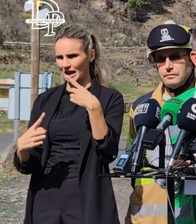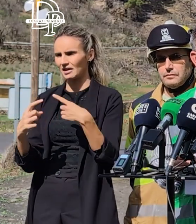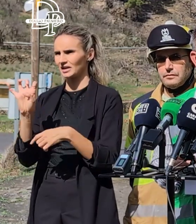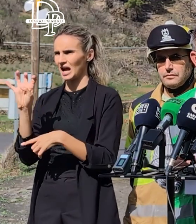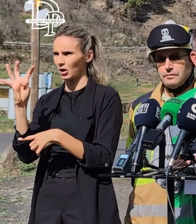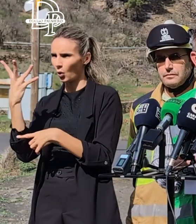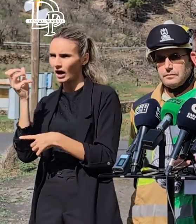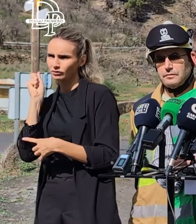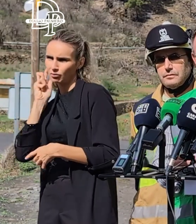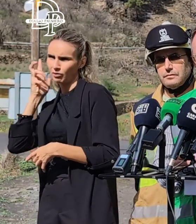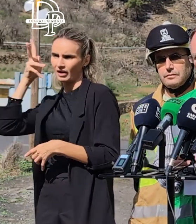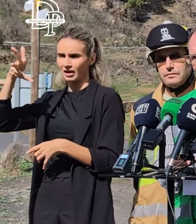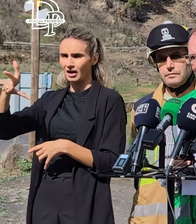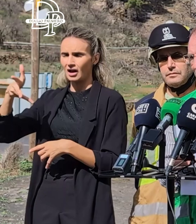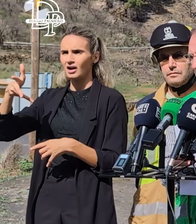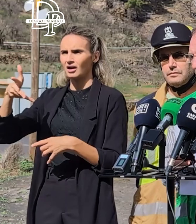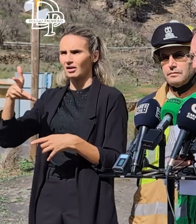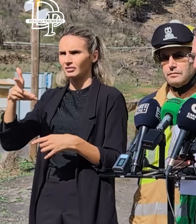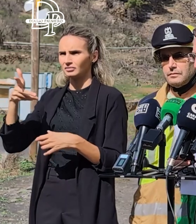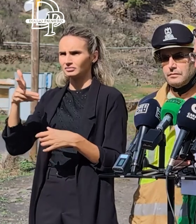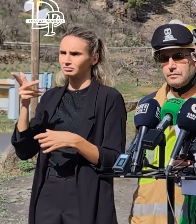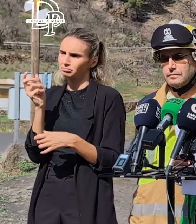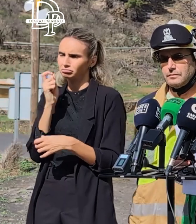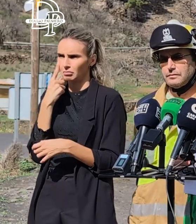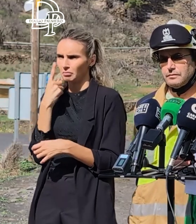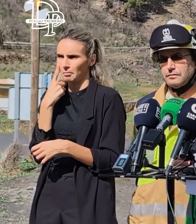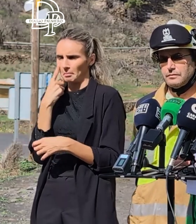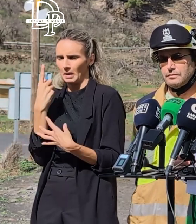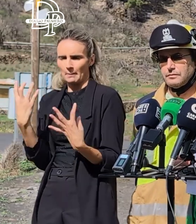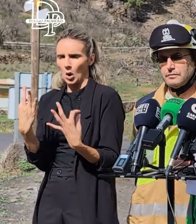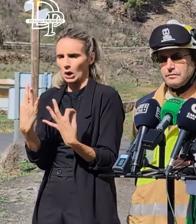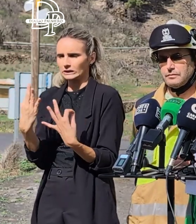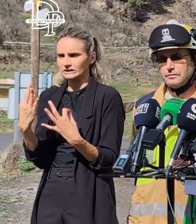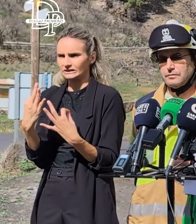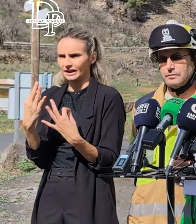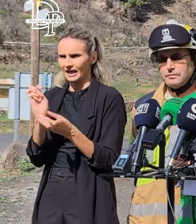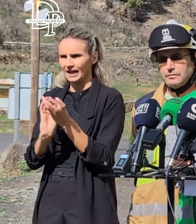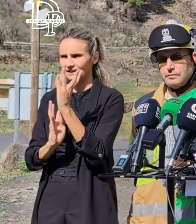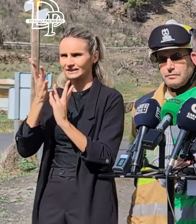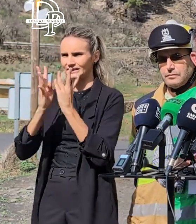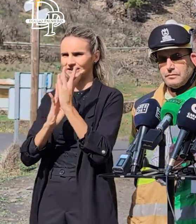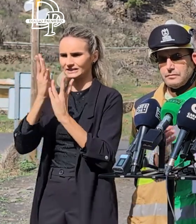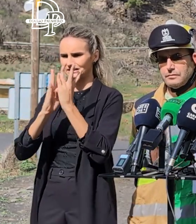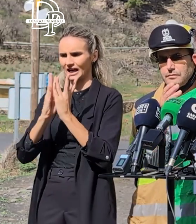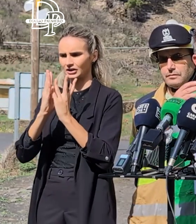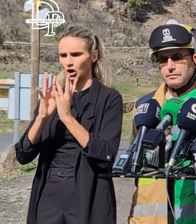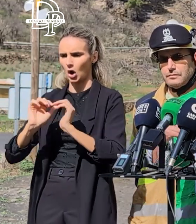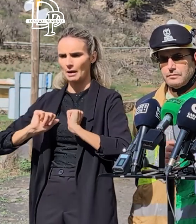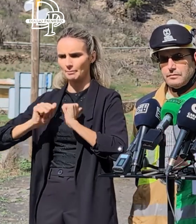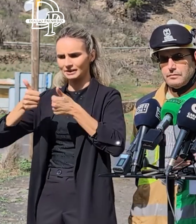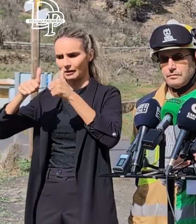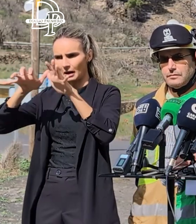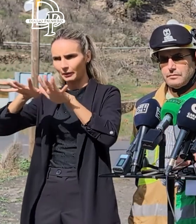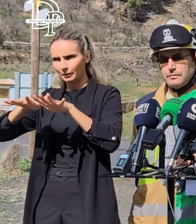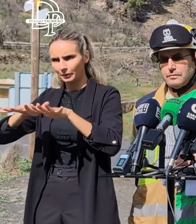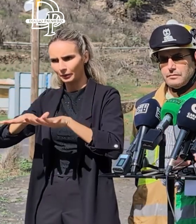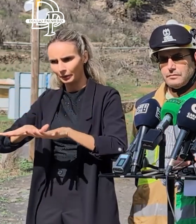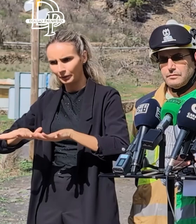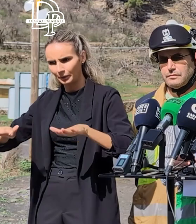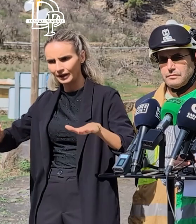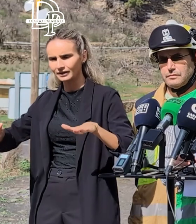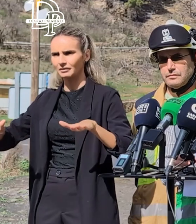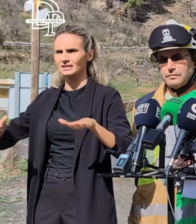pues cuando vimos que el incendio pues empezaba a estabilizarse en gran parte de su